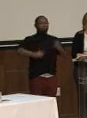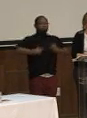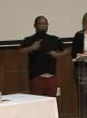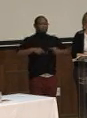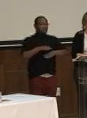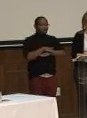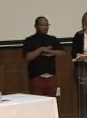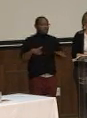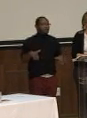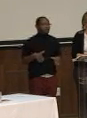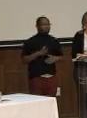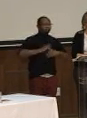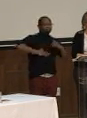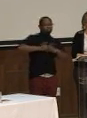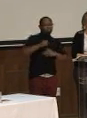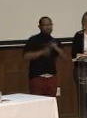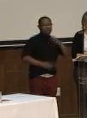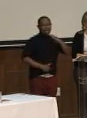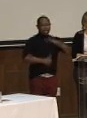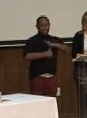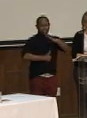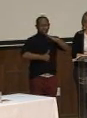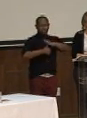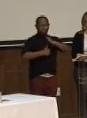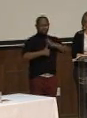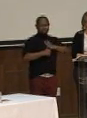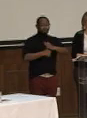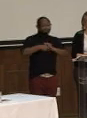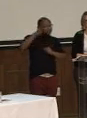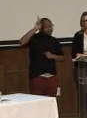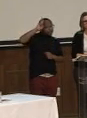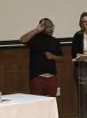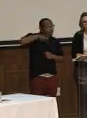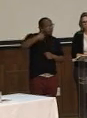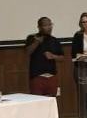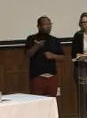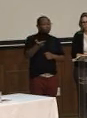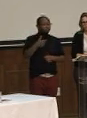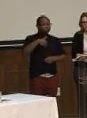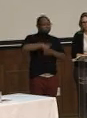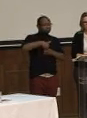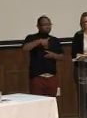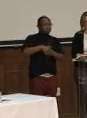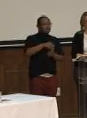de reitor do Instituto Federal de Brasília. Lembrando que o próximo será dia